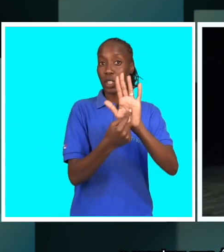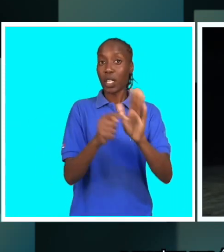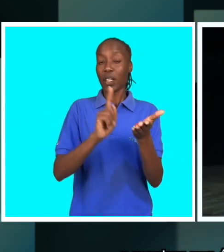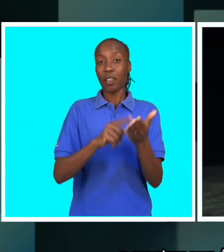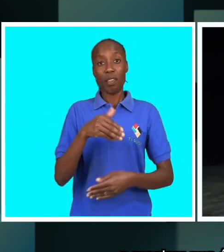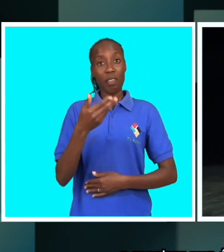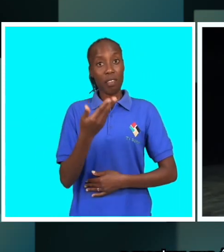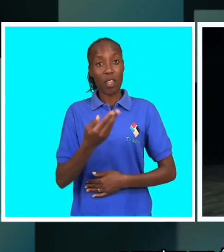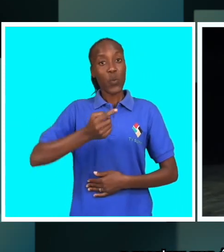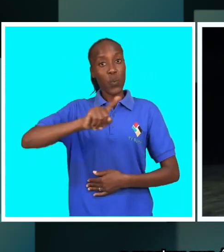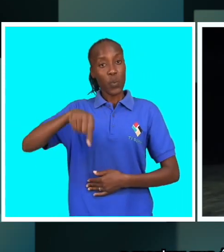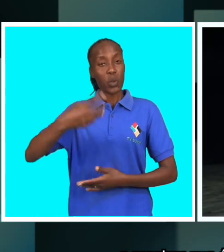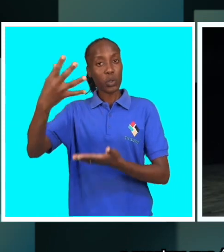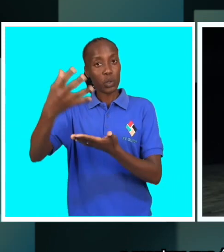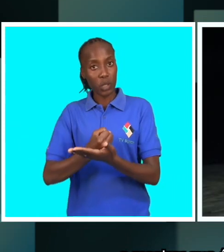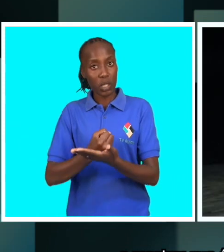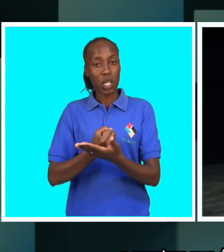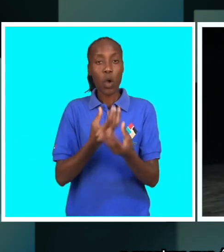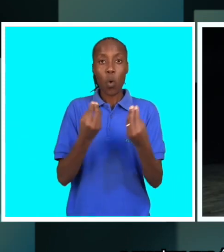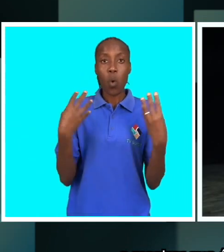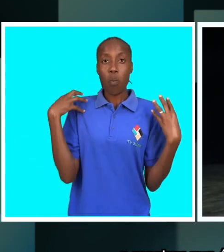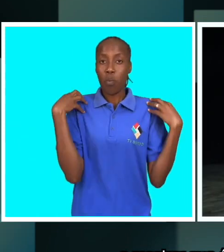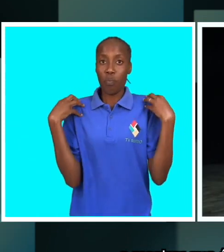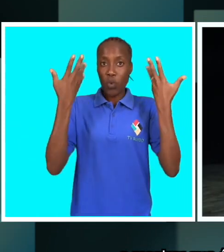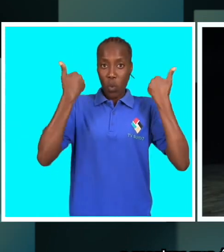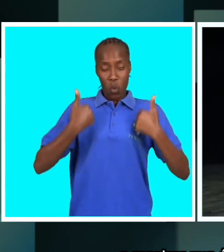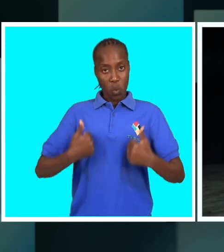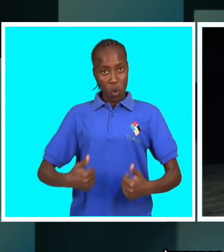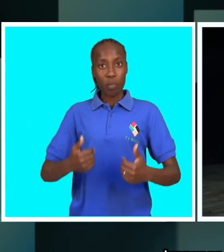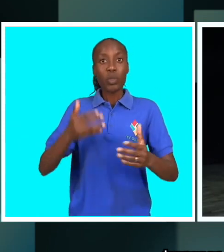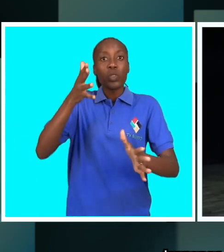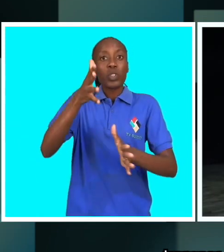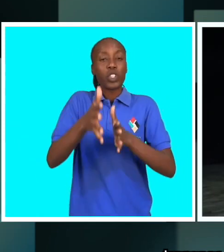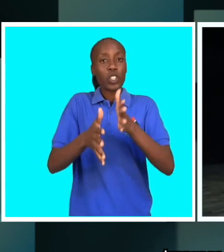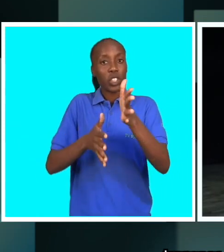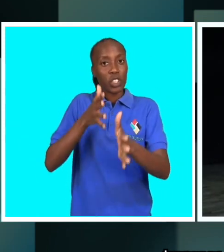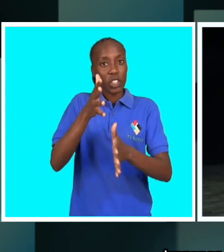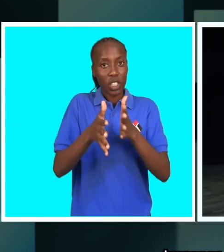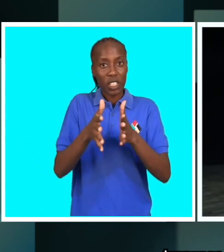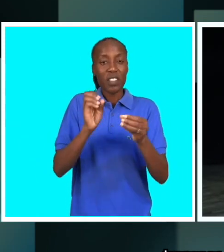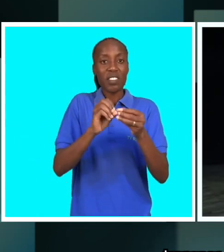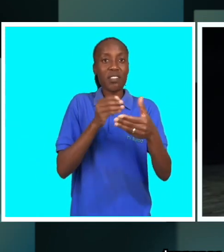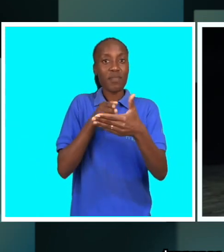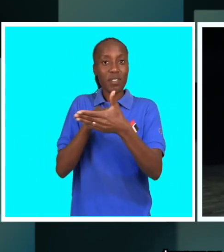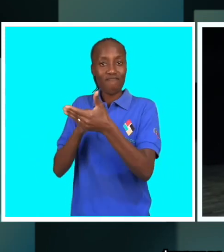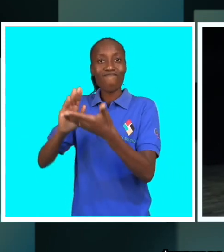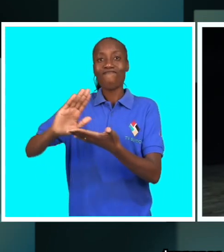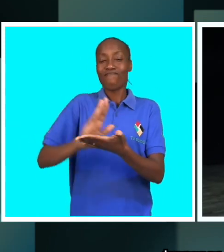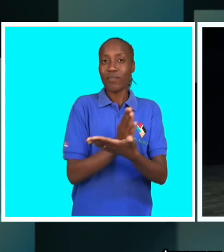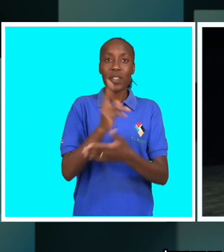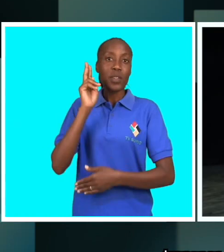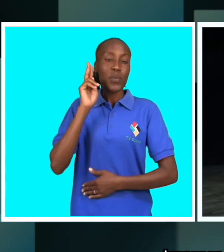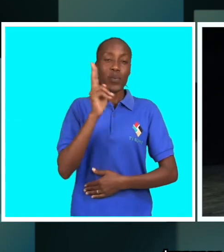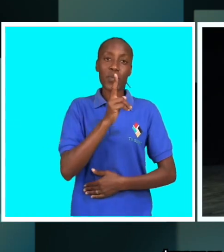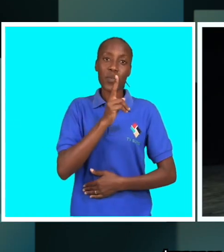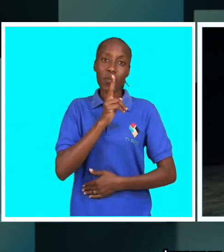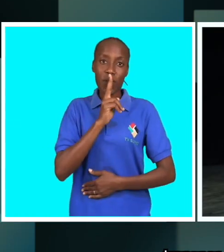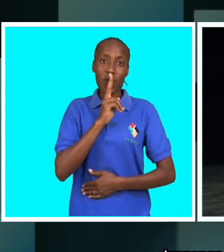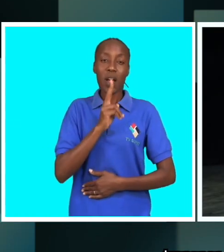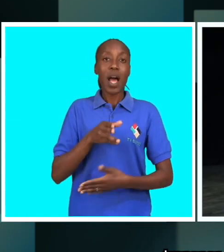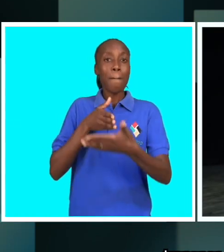isto que nós conseguimos, através do nosso corpo, através dos nossos gestos, transpor a barreira da surdez, a barreira